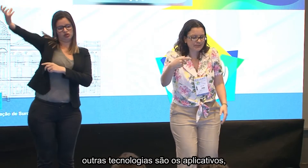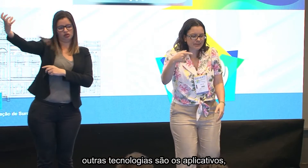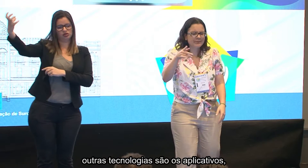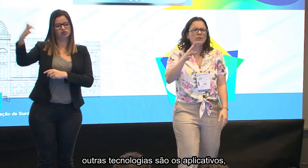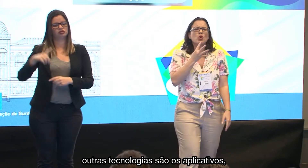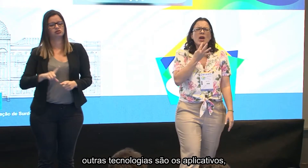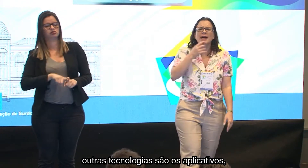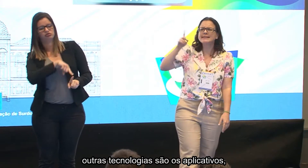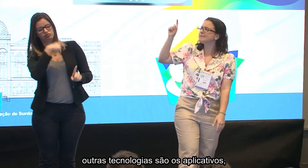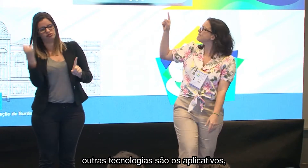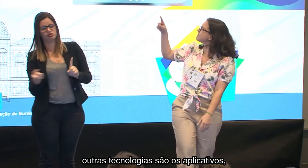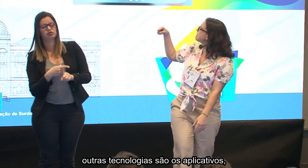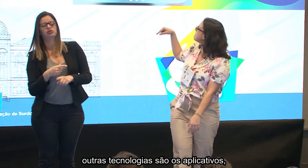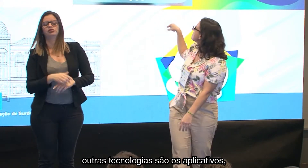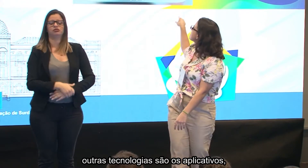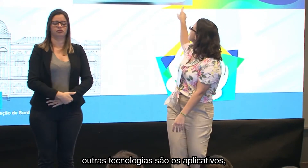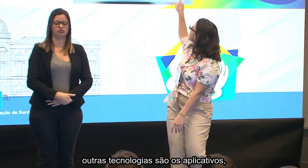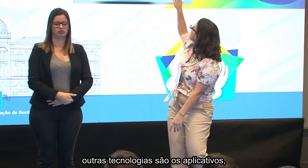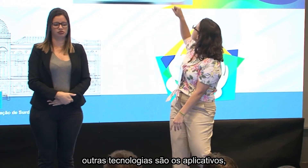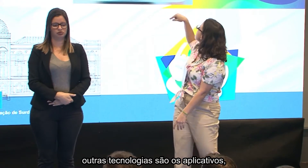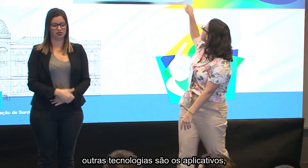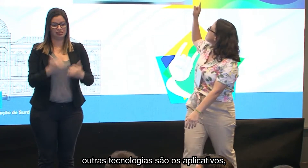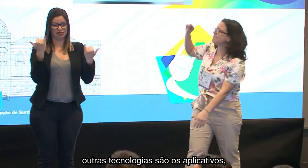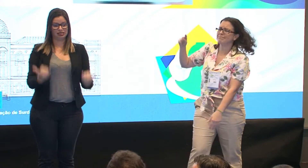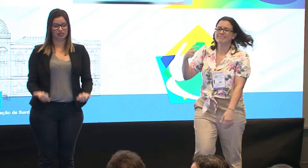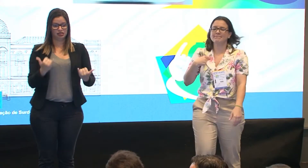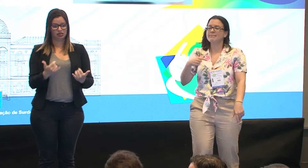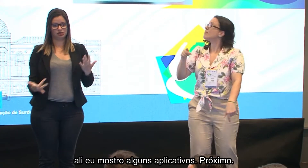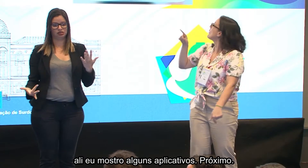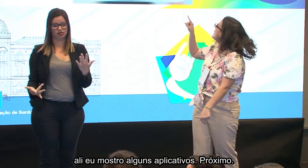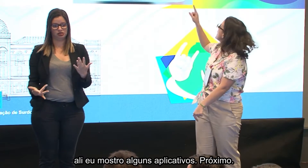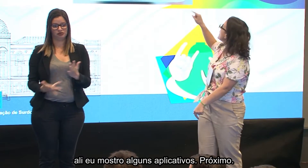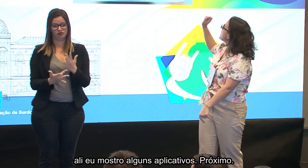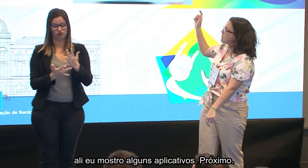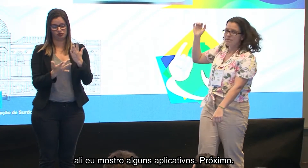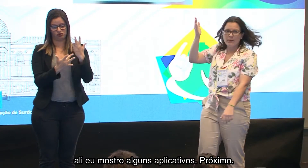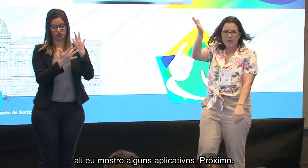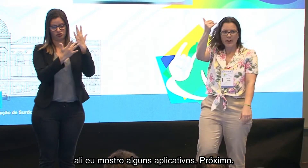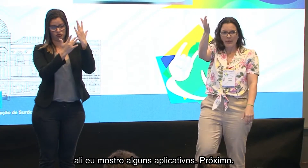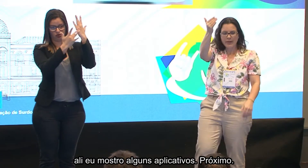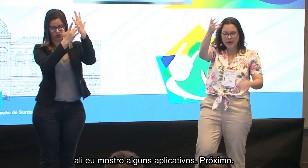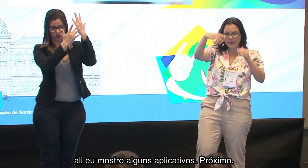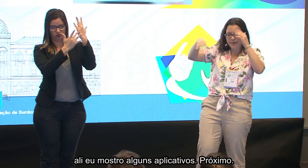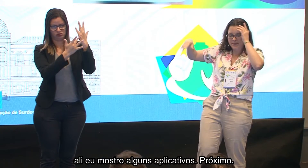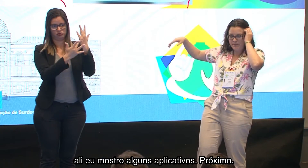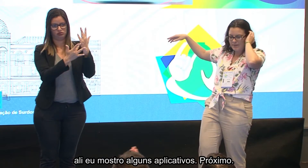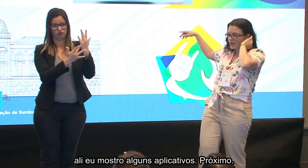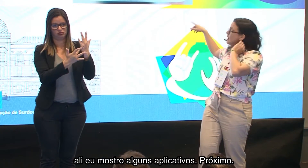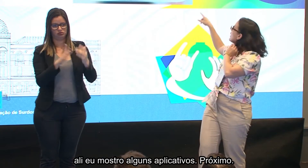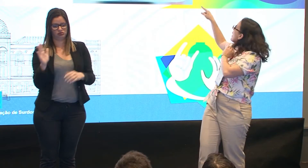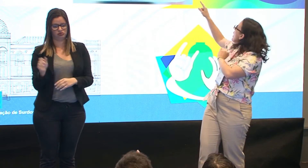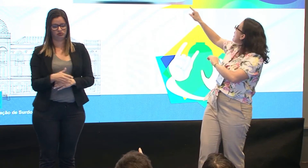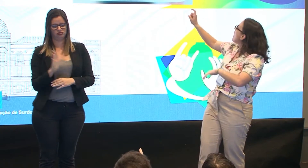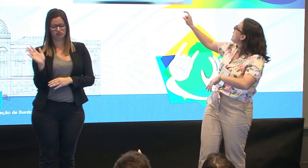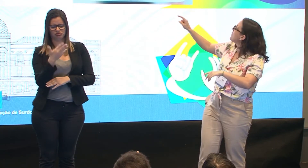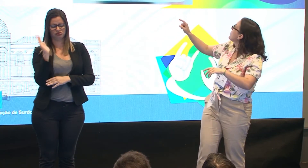Outras tecnologias são os aplicativos. Ali eu mostro alguns aplicativos. Próximo.